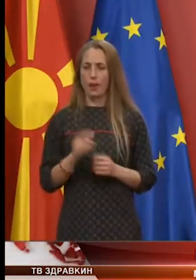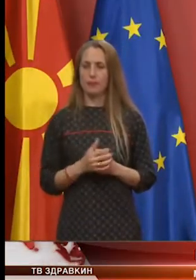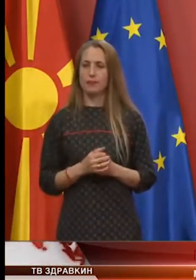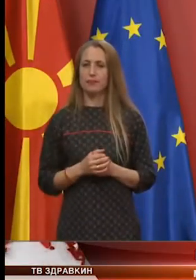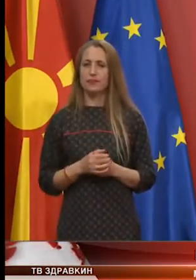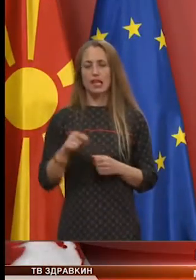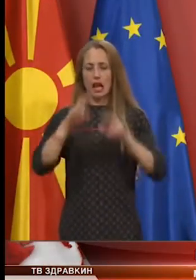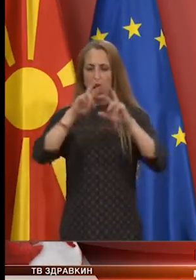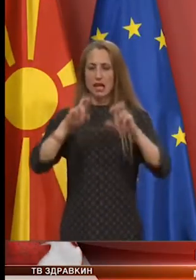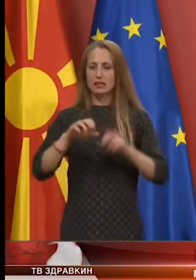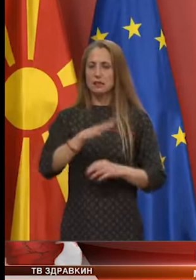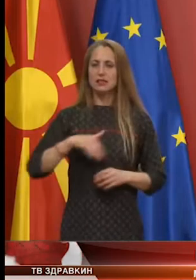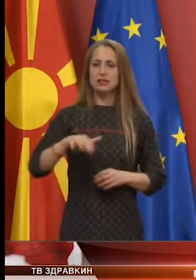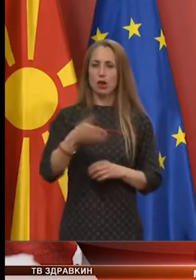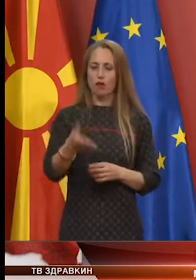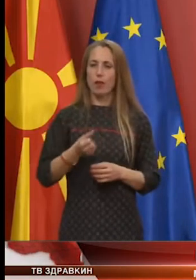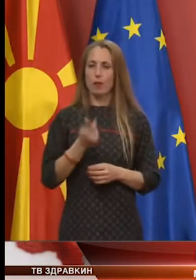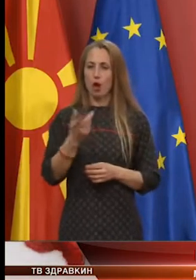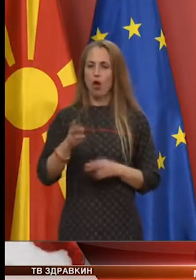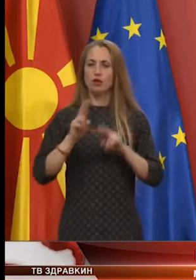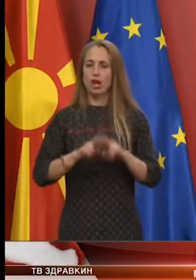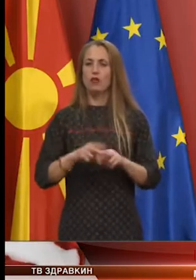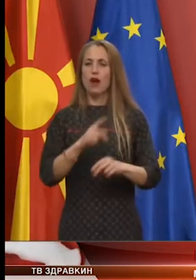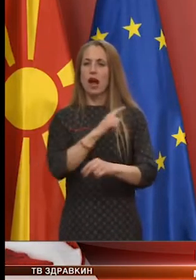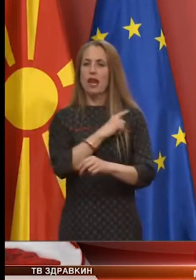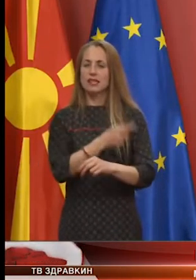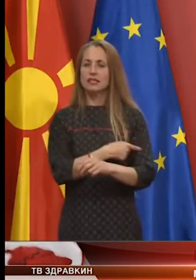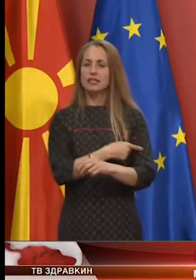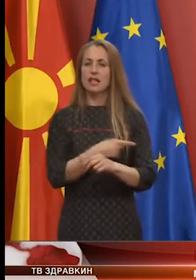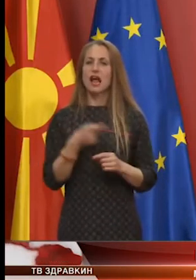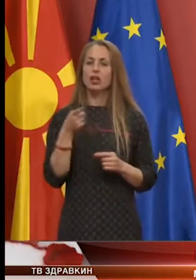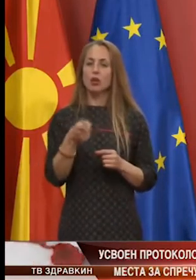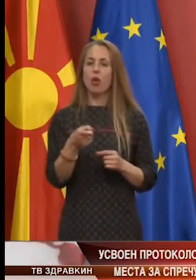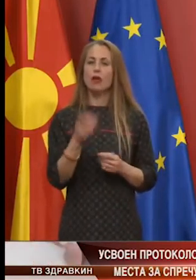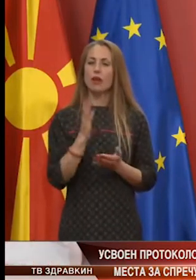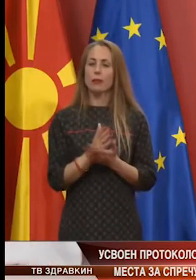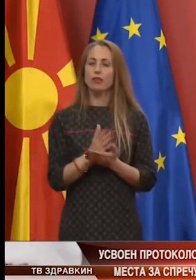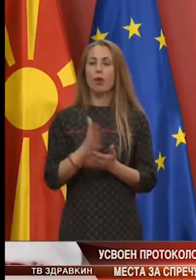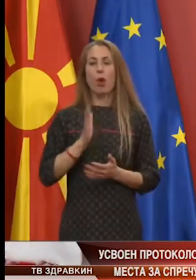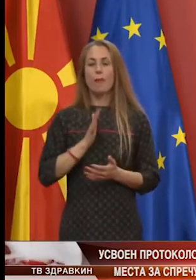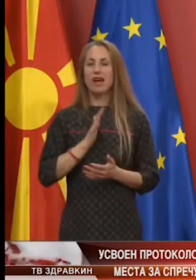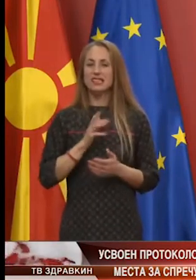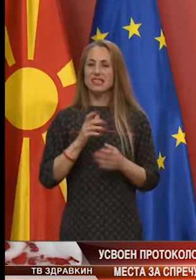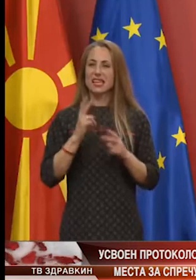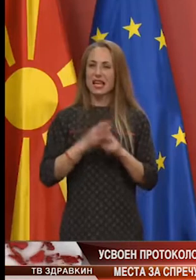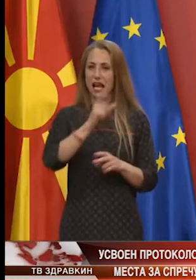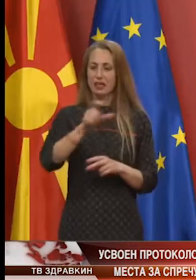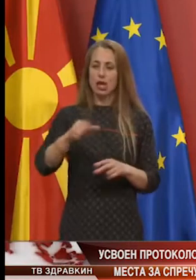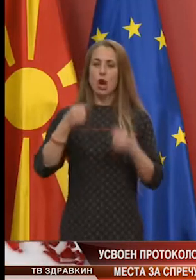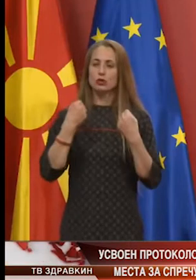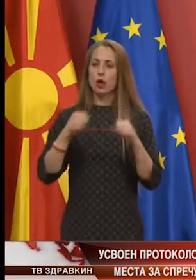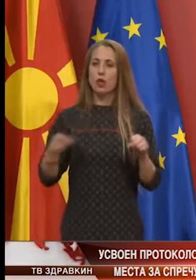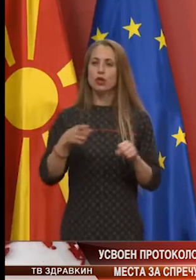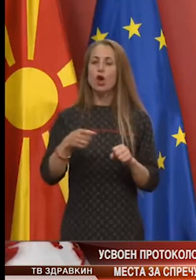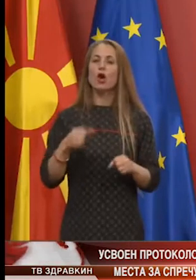Ке ги анализираме сите овие бројки, останува на сила тоа да бидат тие ризични категории на граѓани ослободени